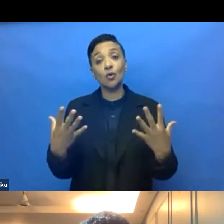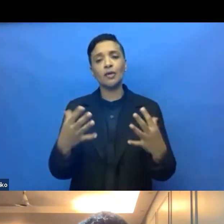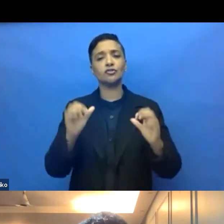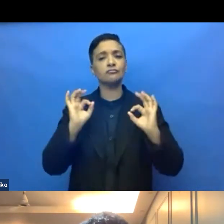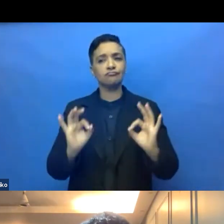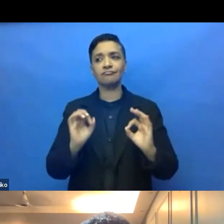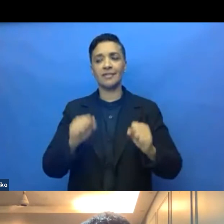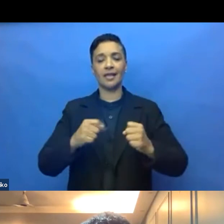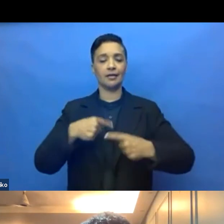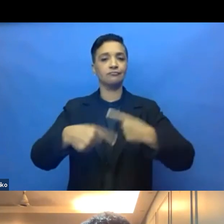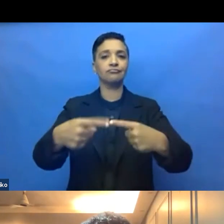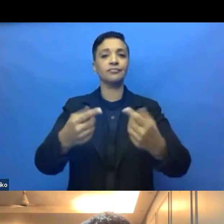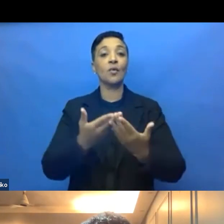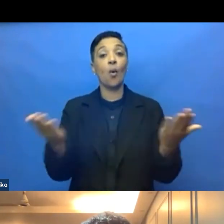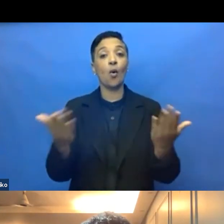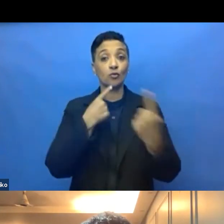contribuer à